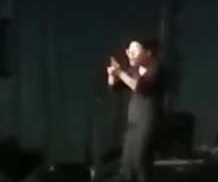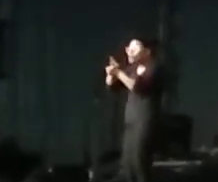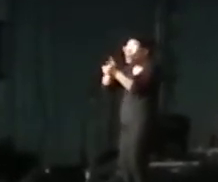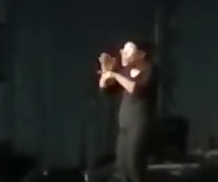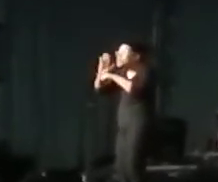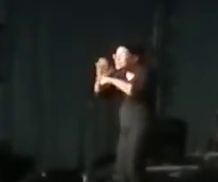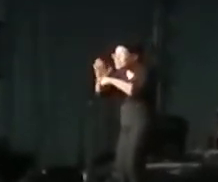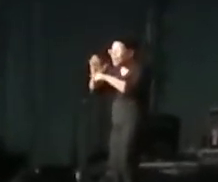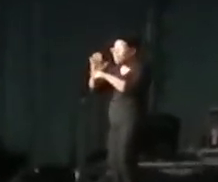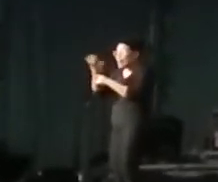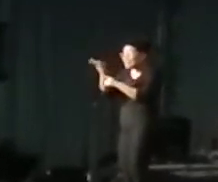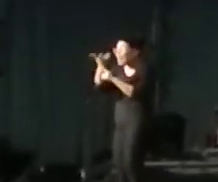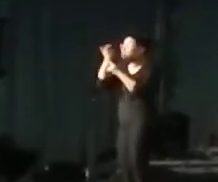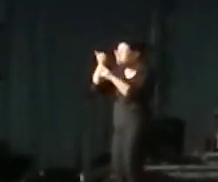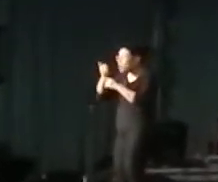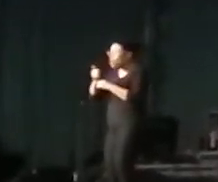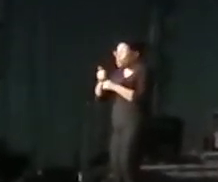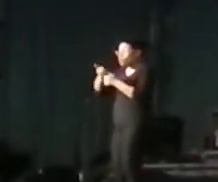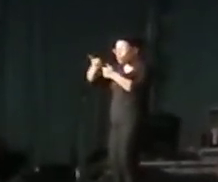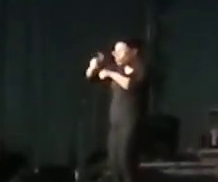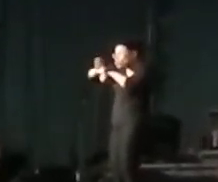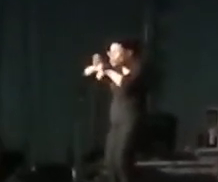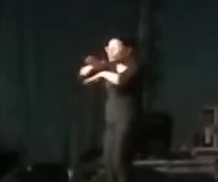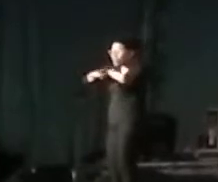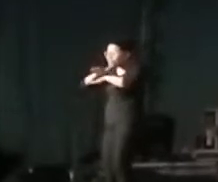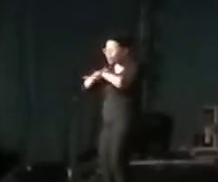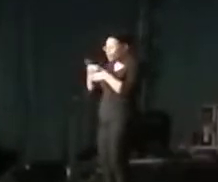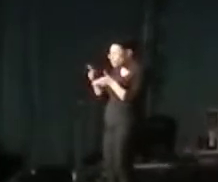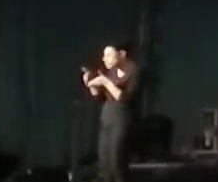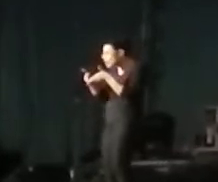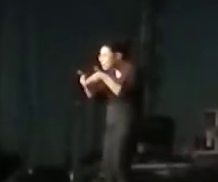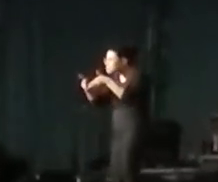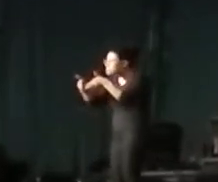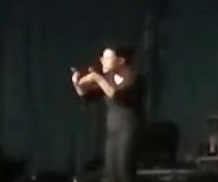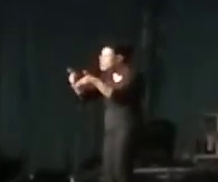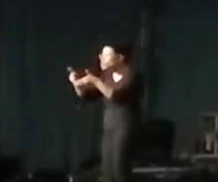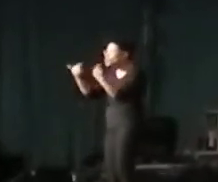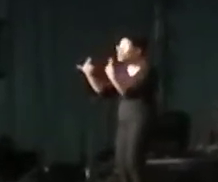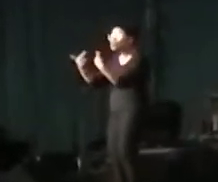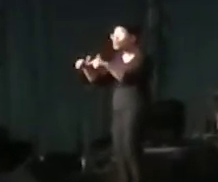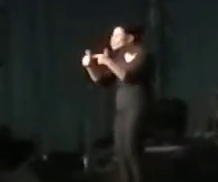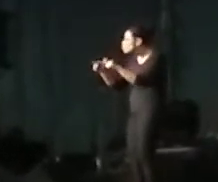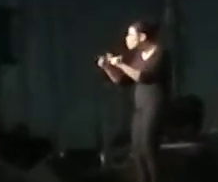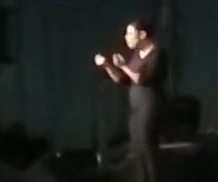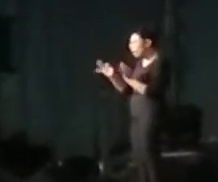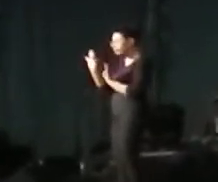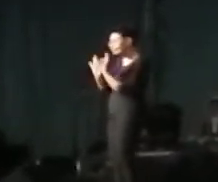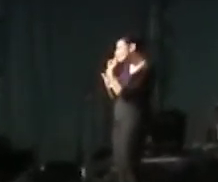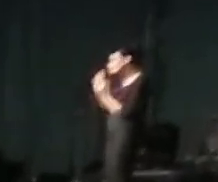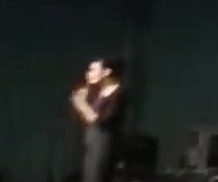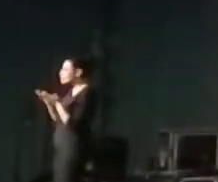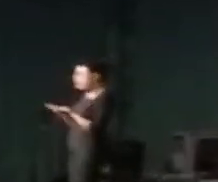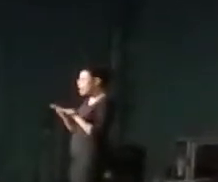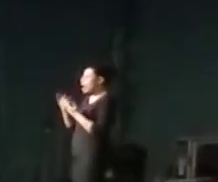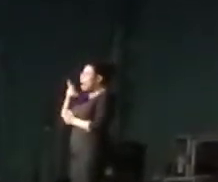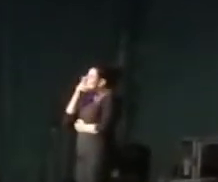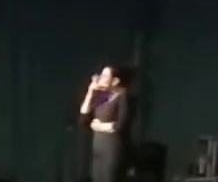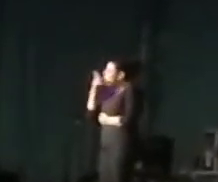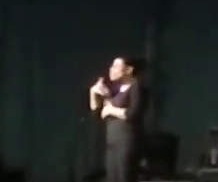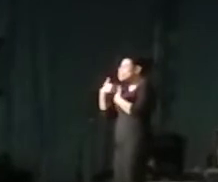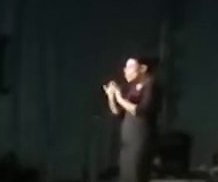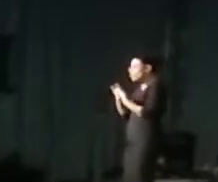é que publica? Fiz uma lista. Eu fui num caminho bem... Não tinha um plano. E eu acho que quando você faz uma